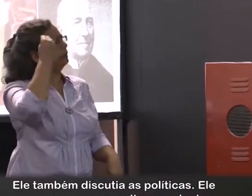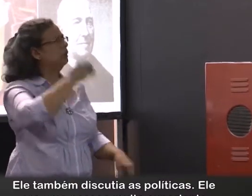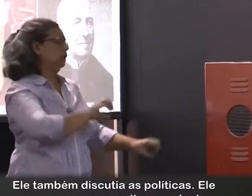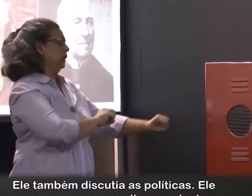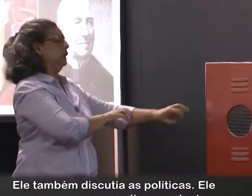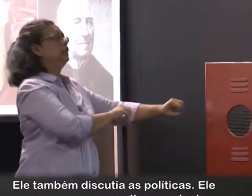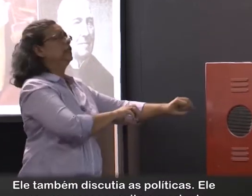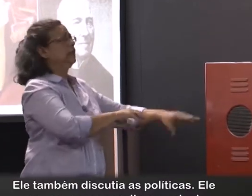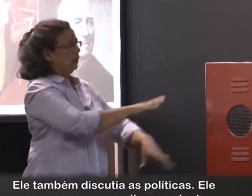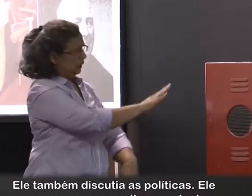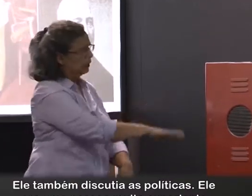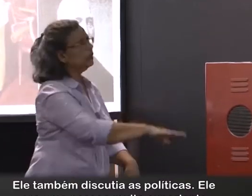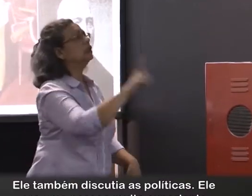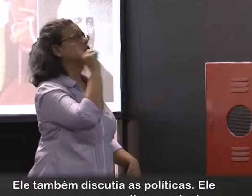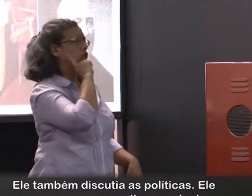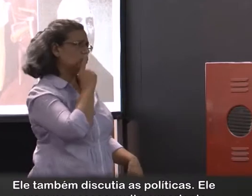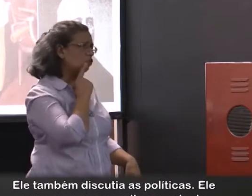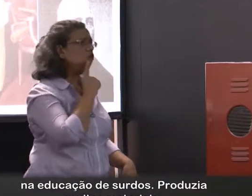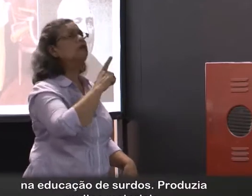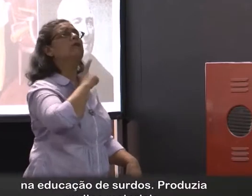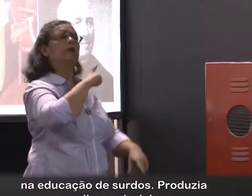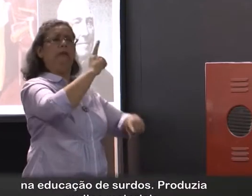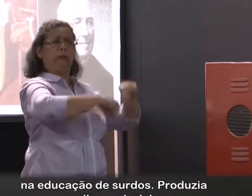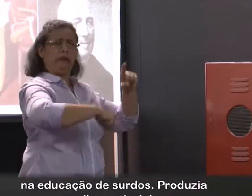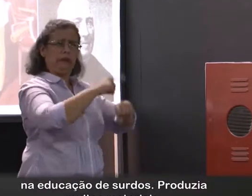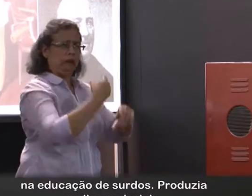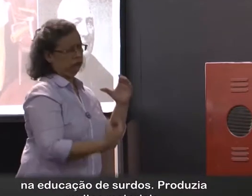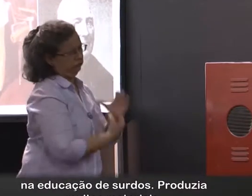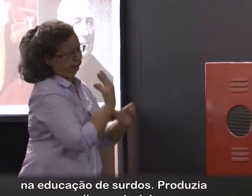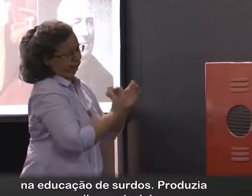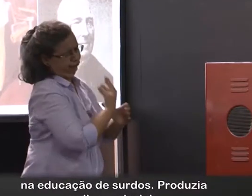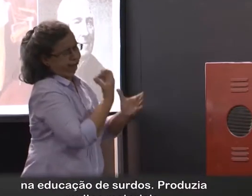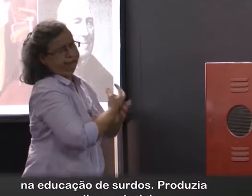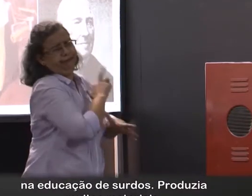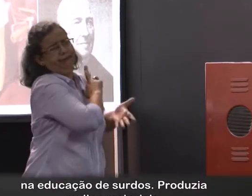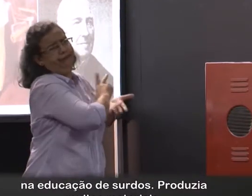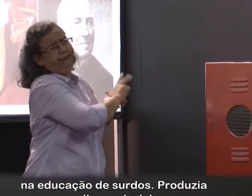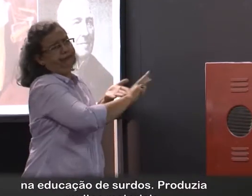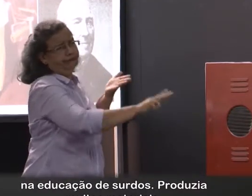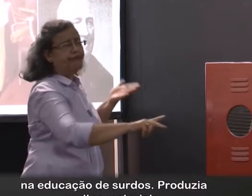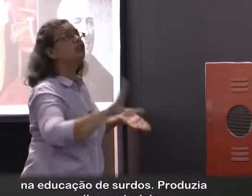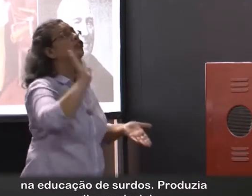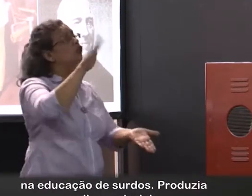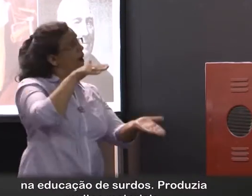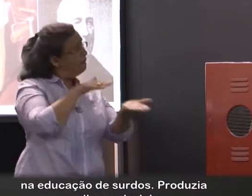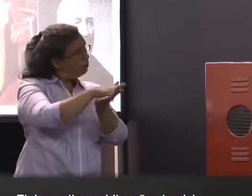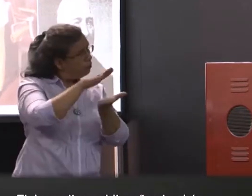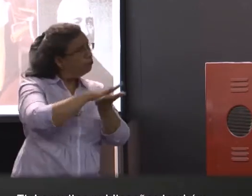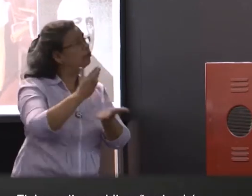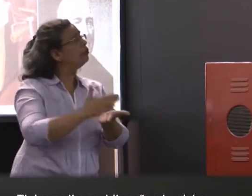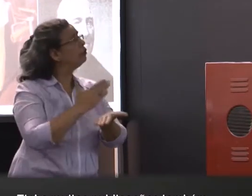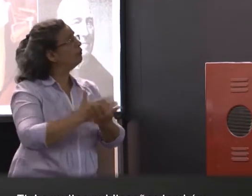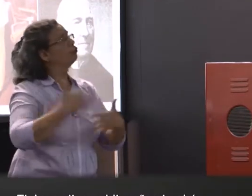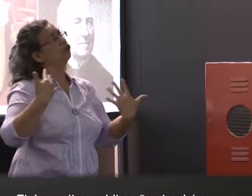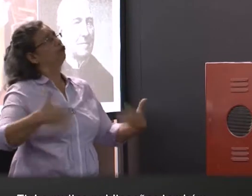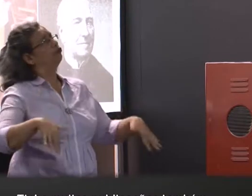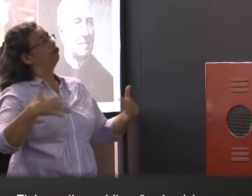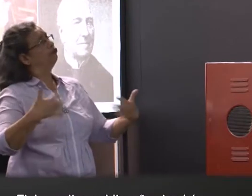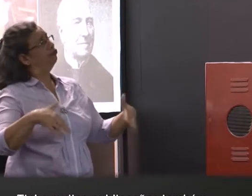políticas. Ele era uma pessoa muito experiente na educação de surdos, produzia muitos materiais, tinha muitos